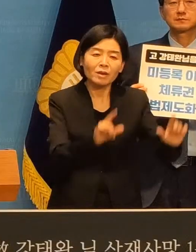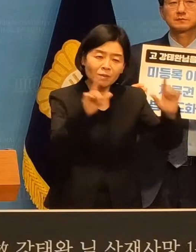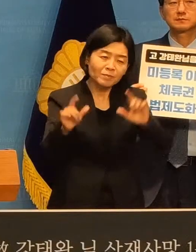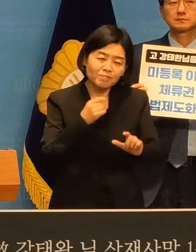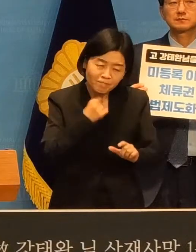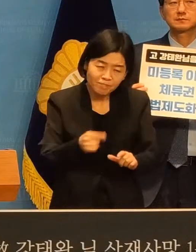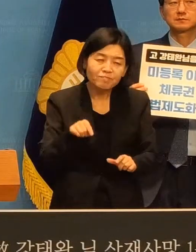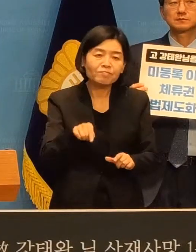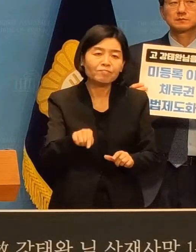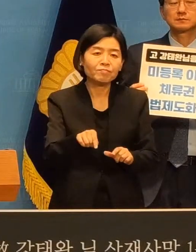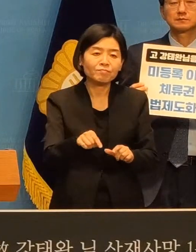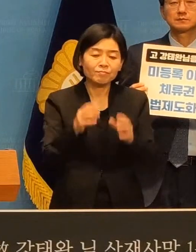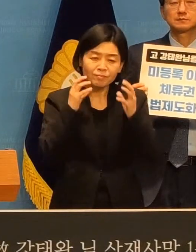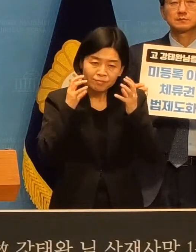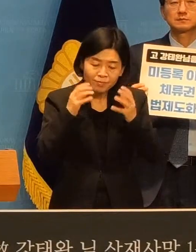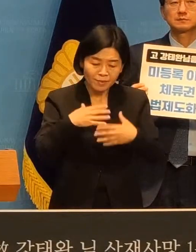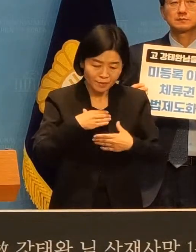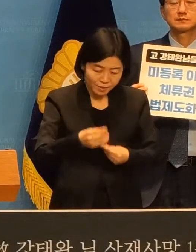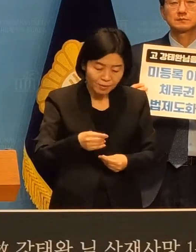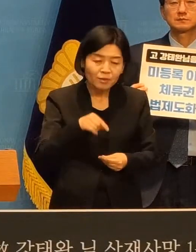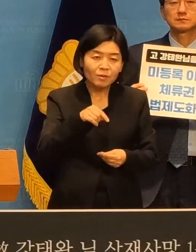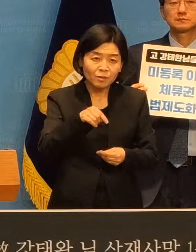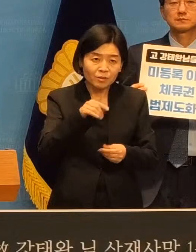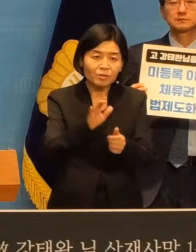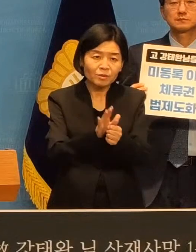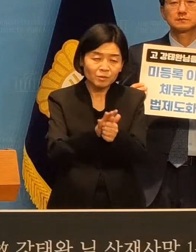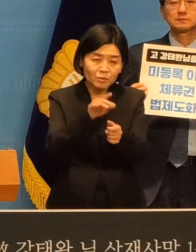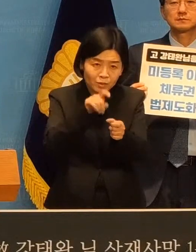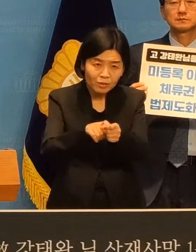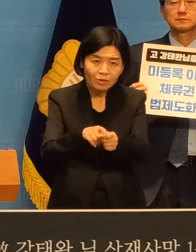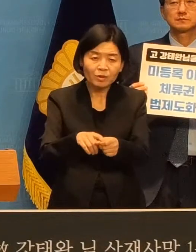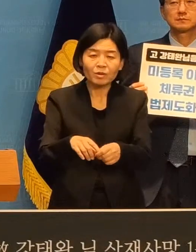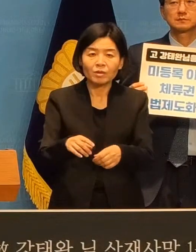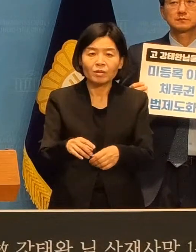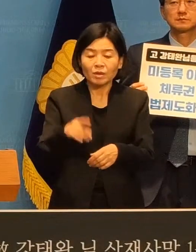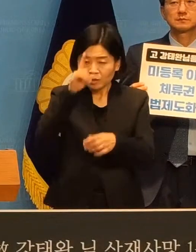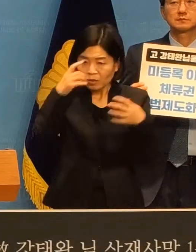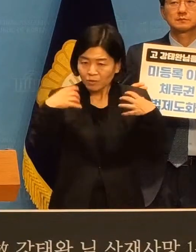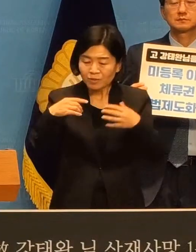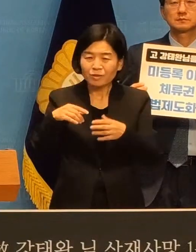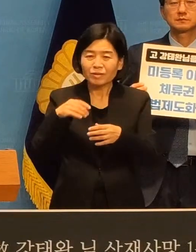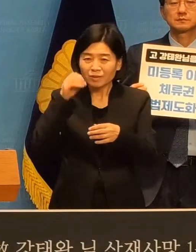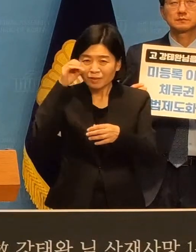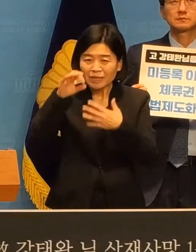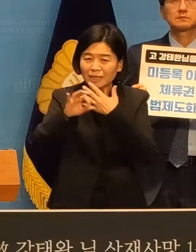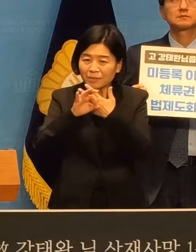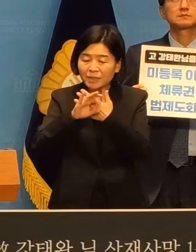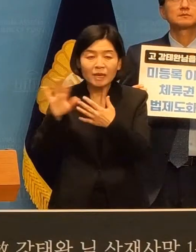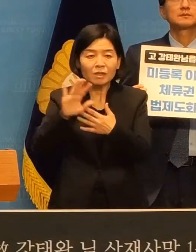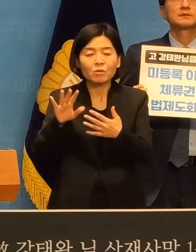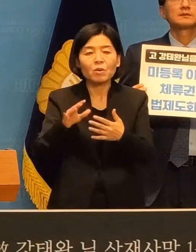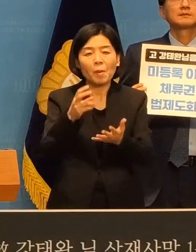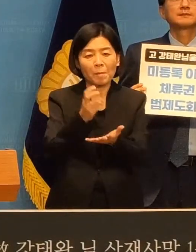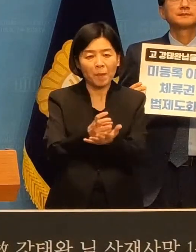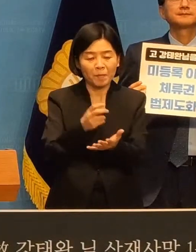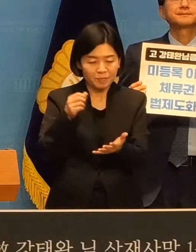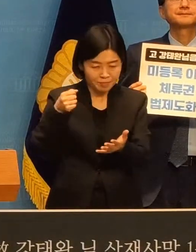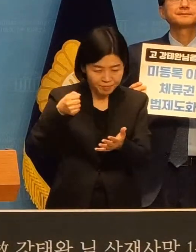수 있도록 정부 지침이 아닌 법제화를 통해 근본적인 제도 개선이 이루어져야